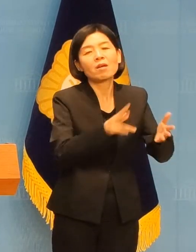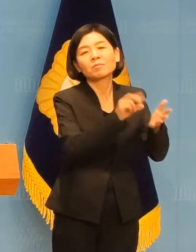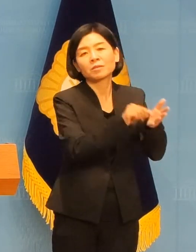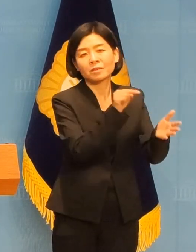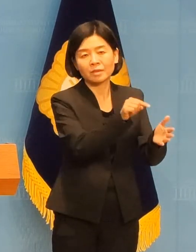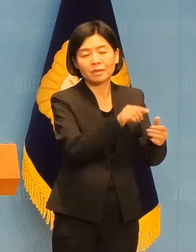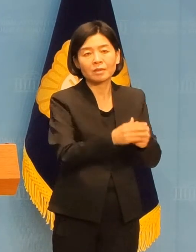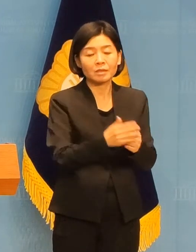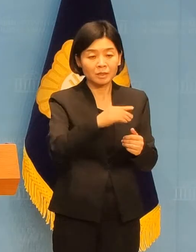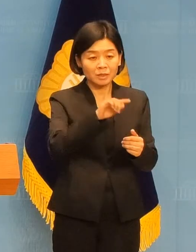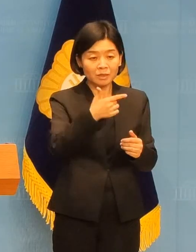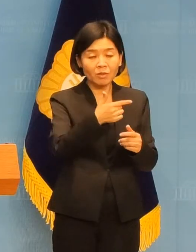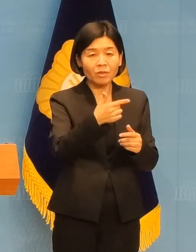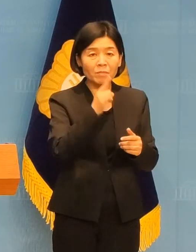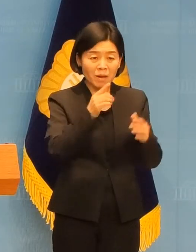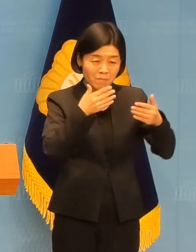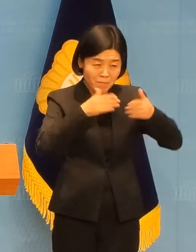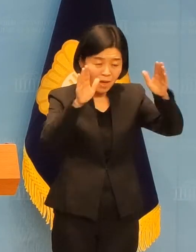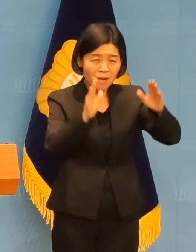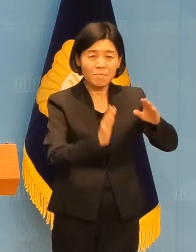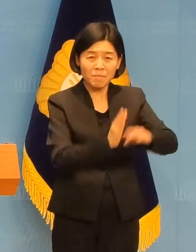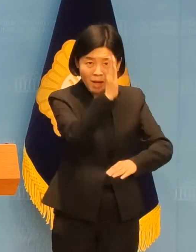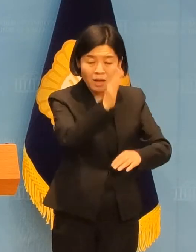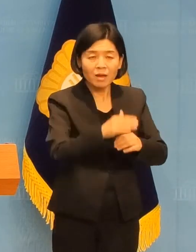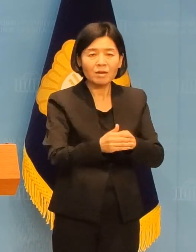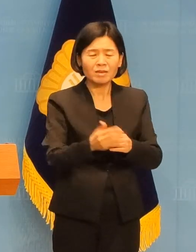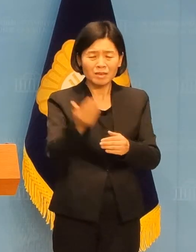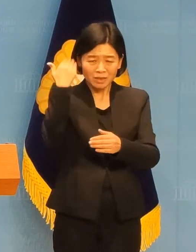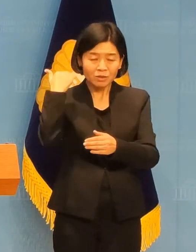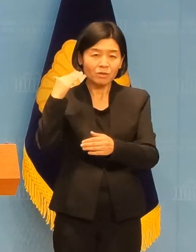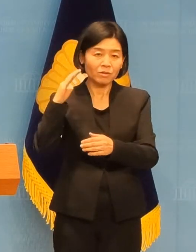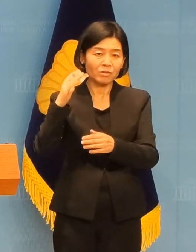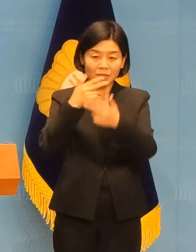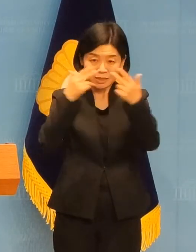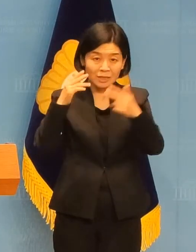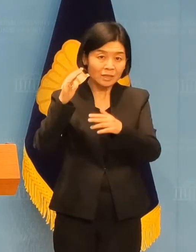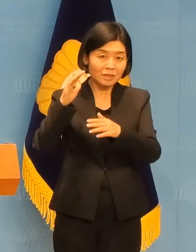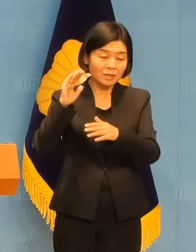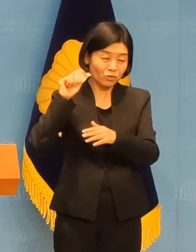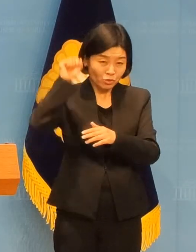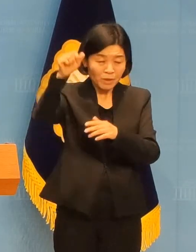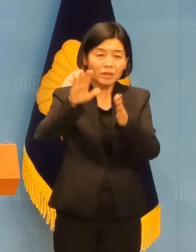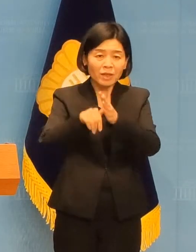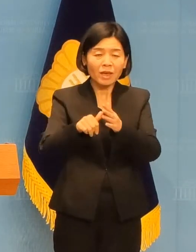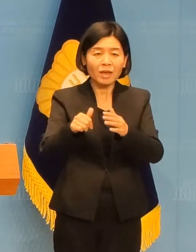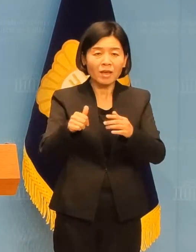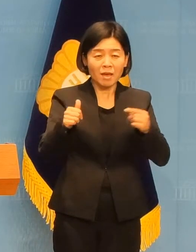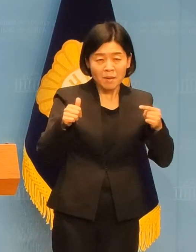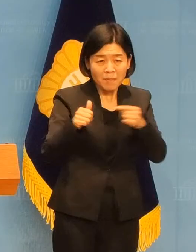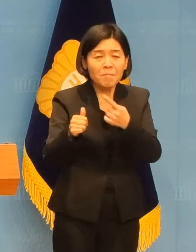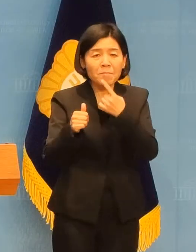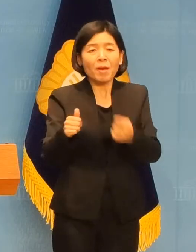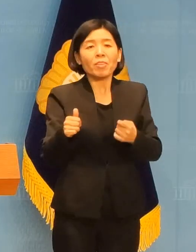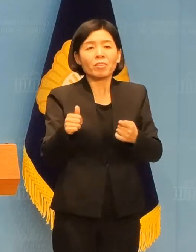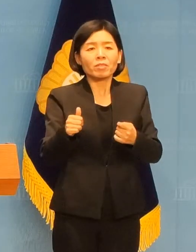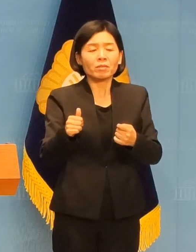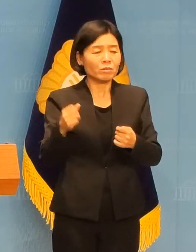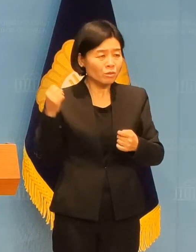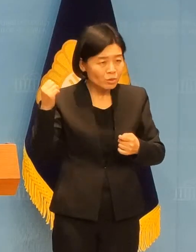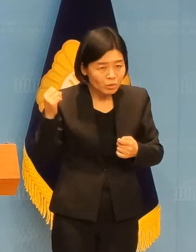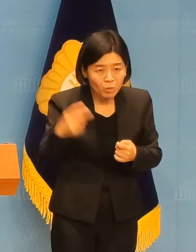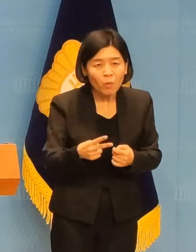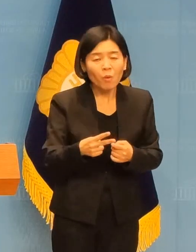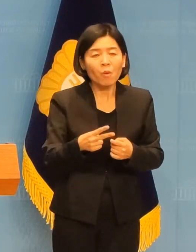전한기 씨의 망언은 정치 테러 피해를 입은 대통령에게 또다시 신체적 위해와 납치 감금